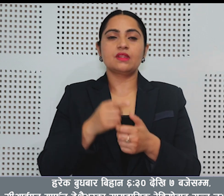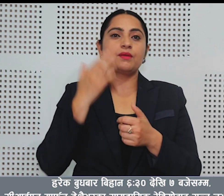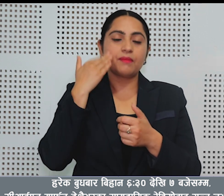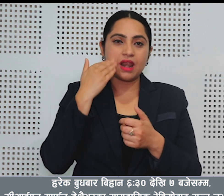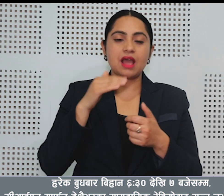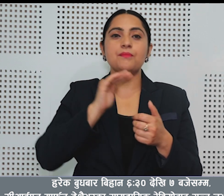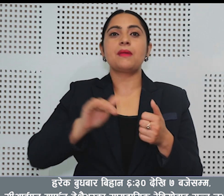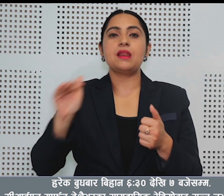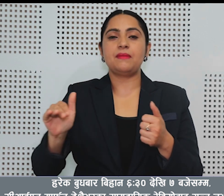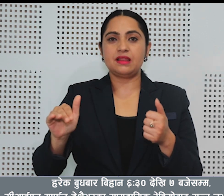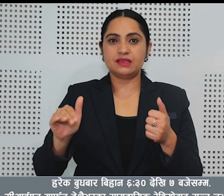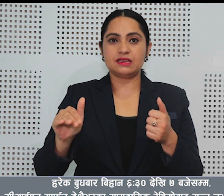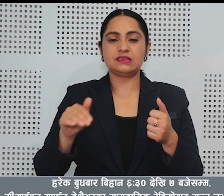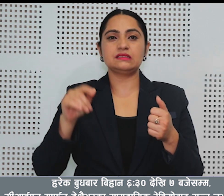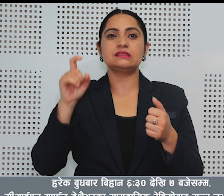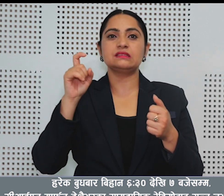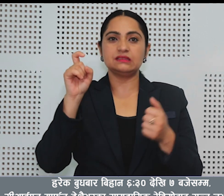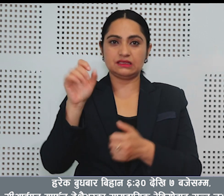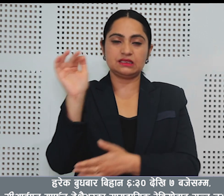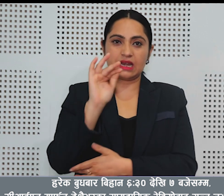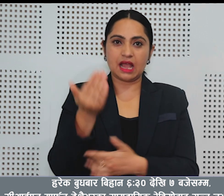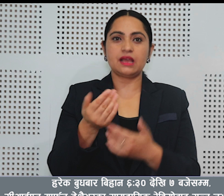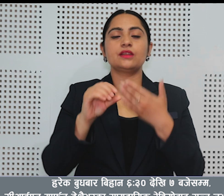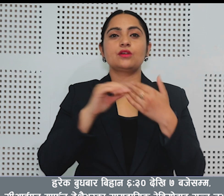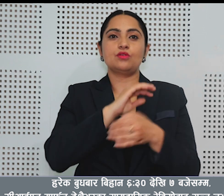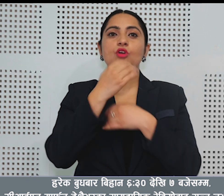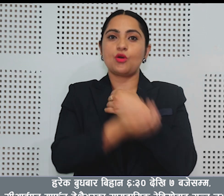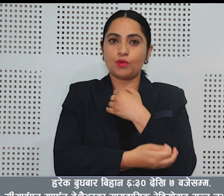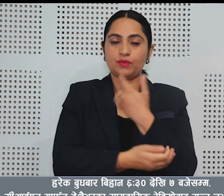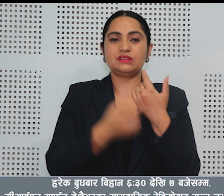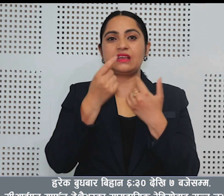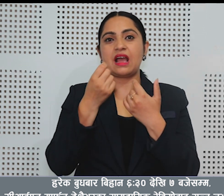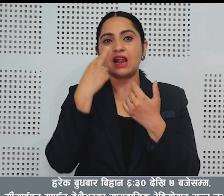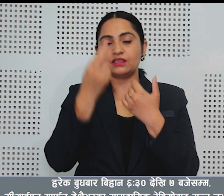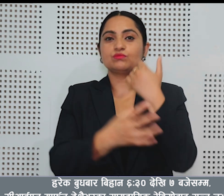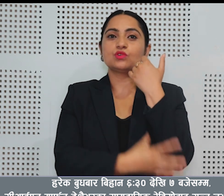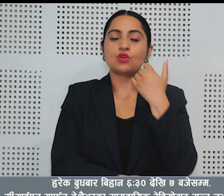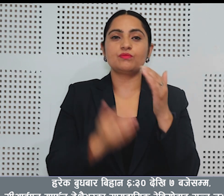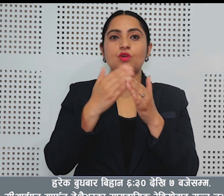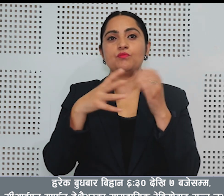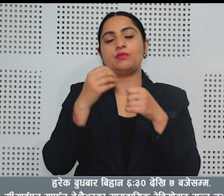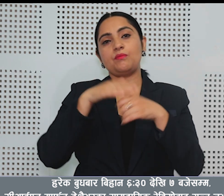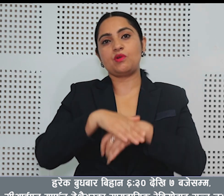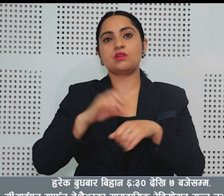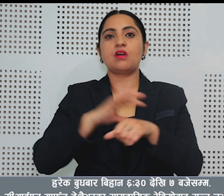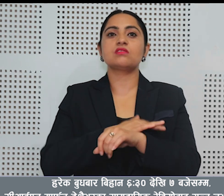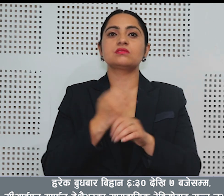बालबालिका, ज्येष्ठ नागरिकहरू, गर्भवती लगायत आर्थिक रूपले विपन्न परिवार बढी प्रभावित हुने गरेका छन्।